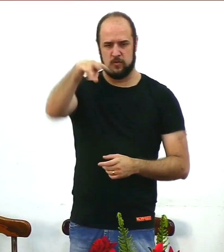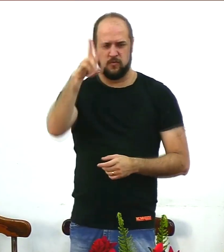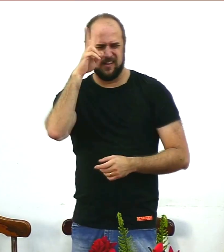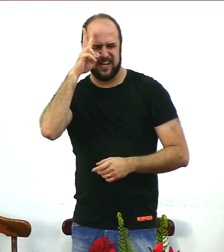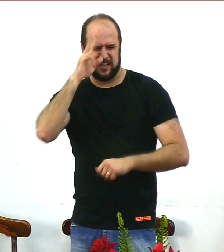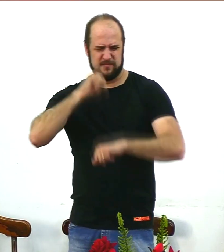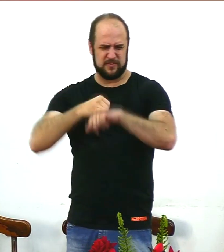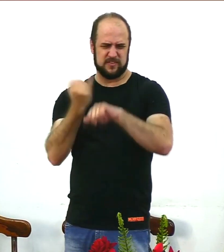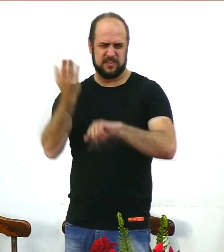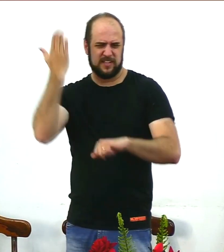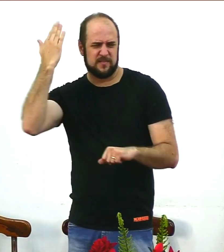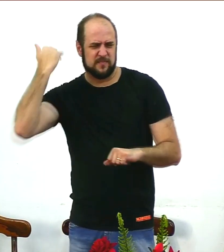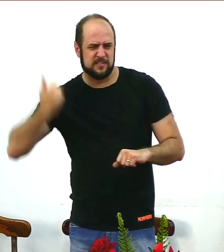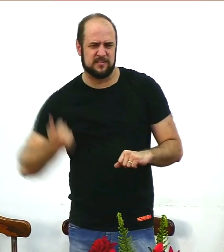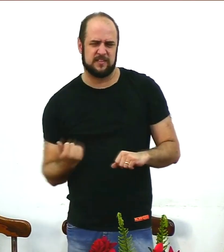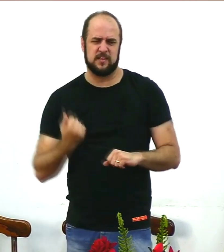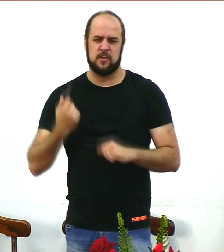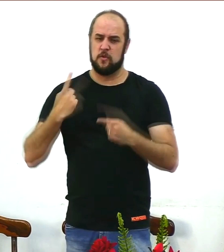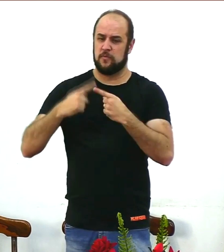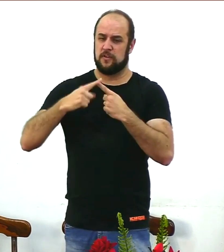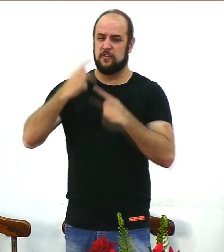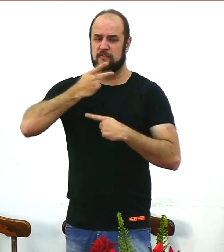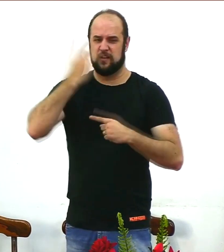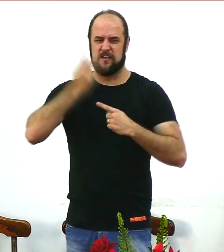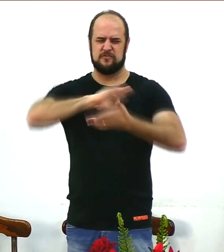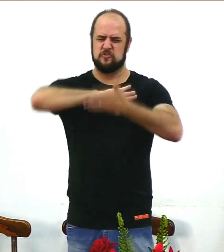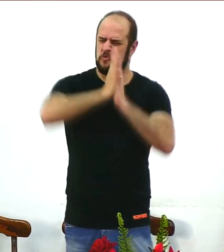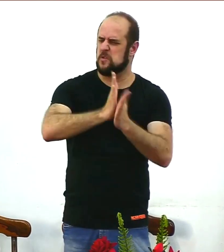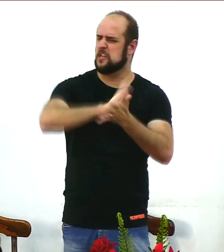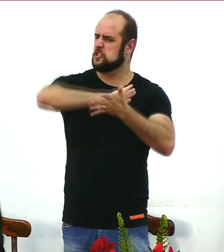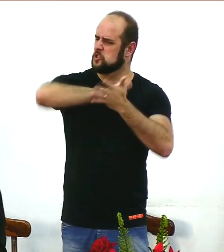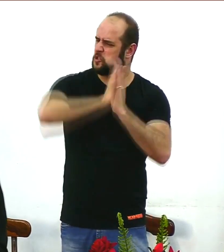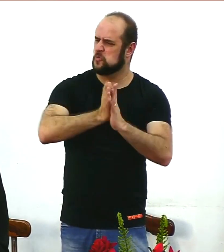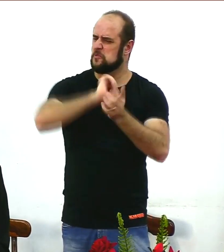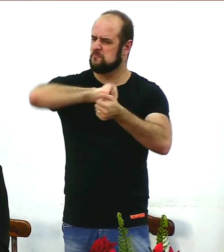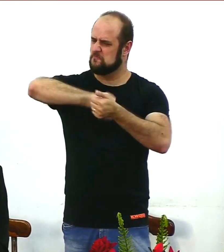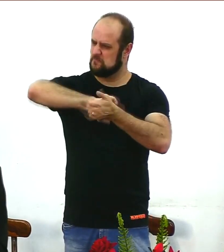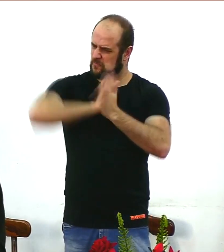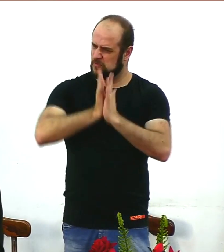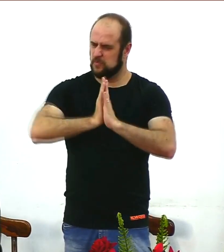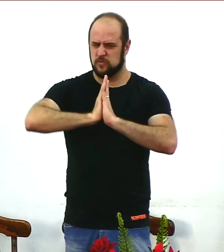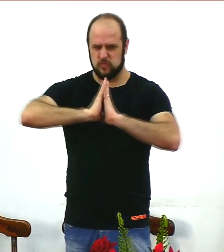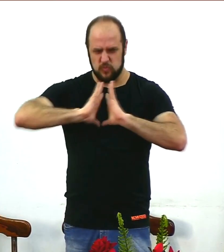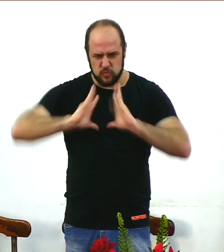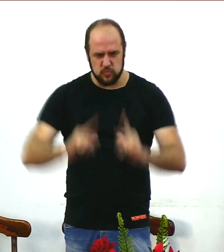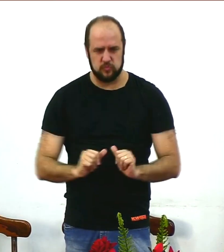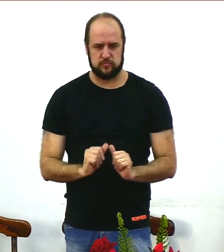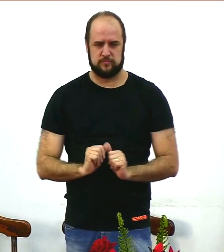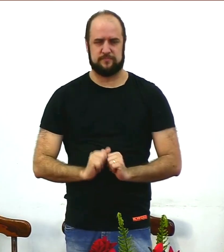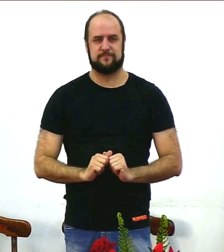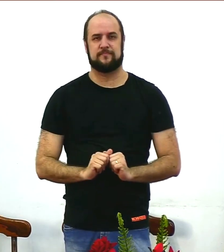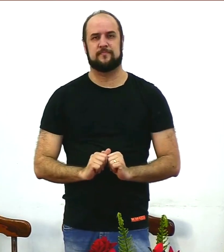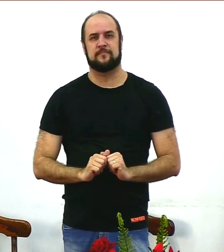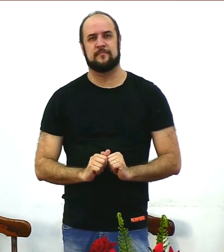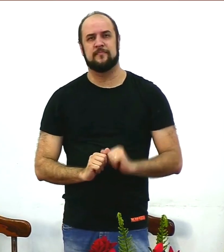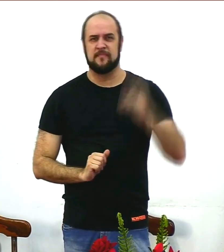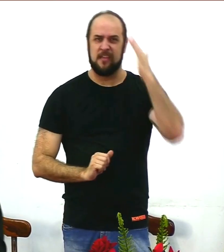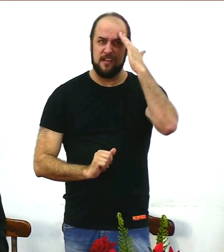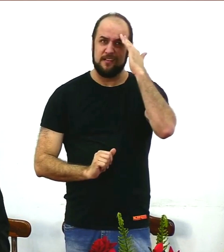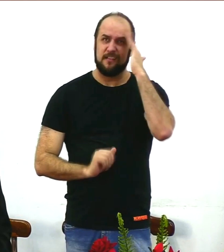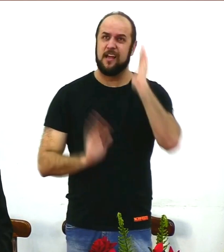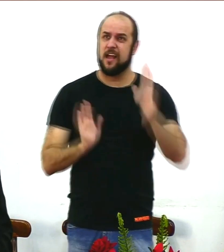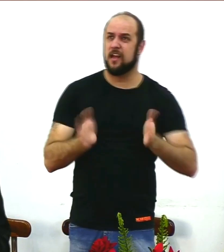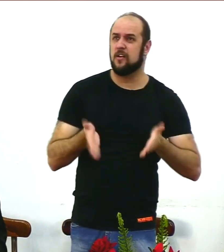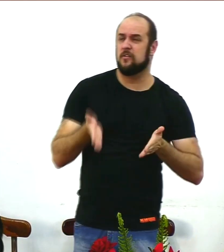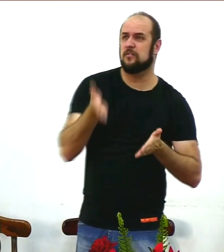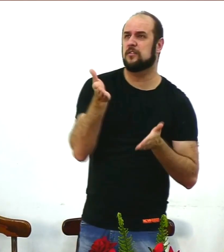preciso explicar bem, porque parece uma imprecação. Imprecação é quando o salmista praticamente exige vingança por aquilo que